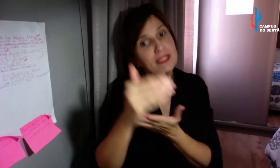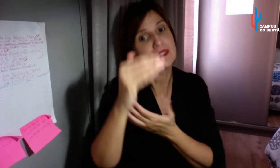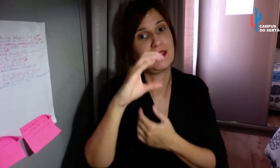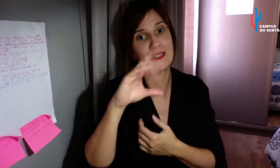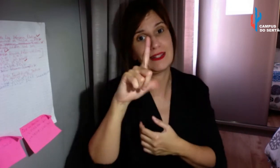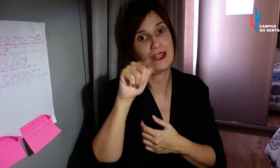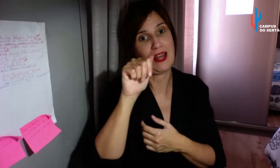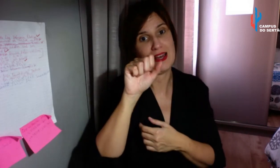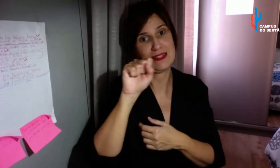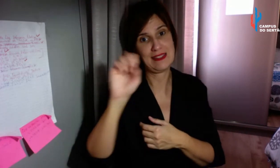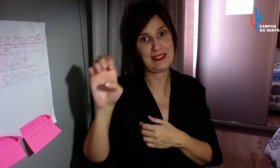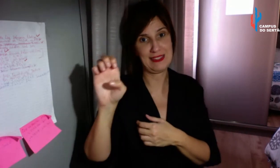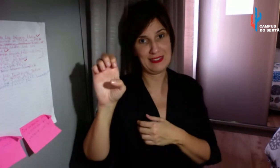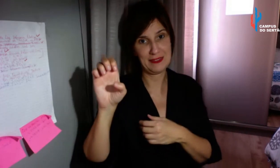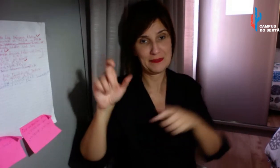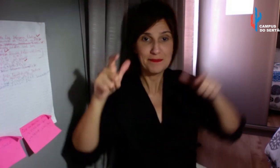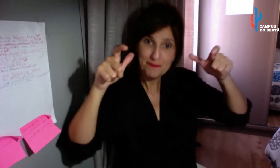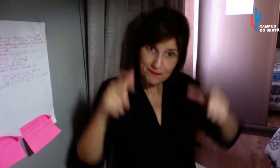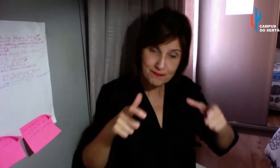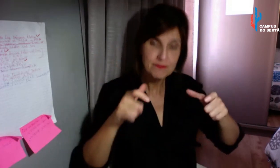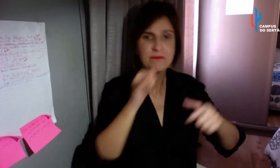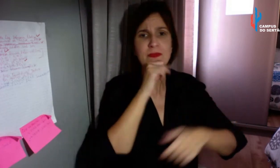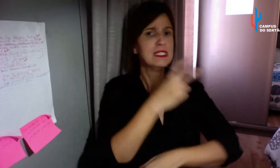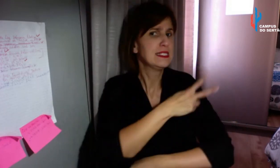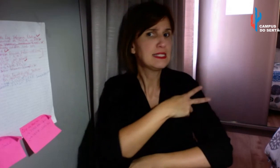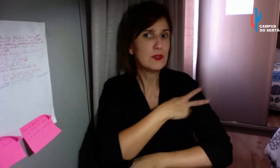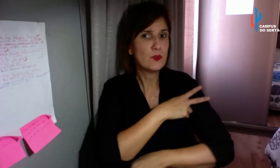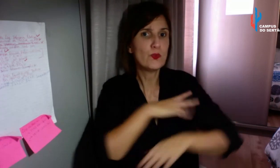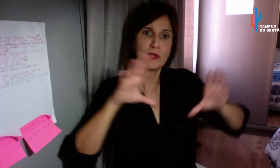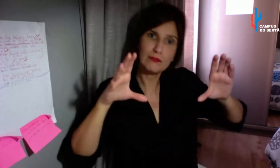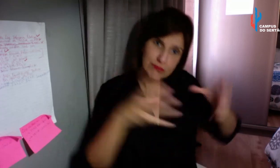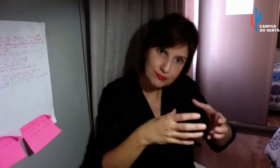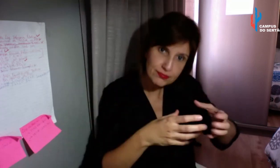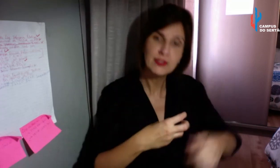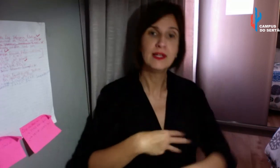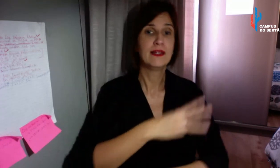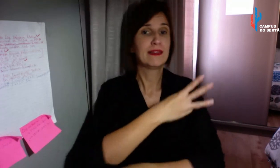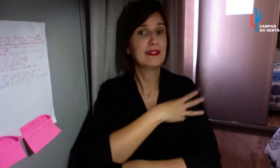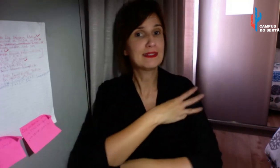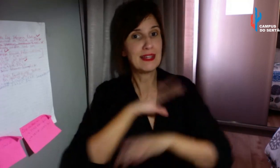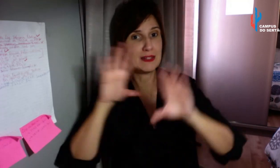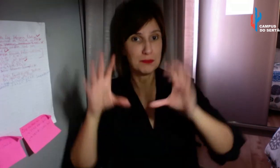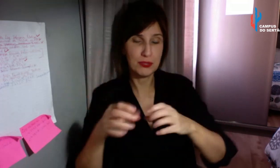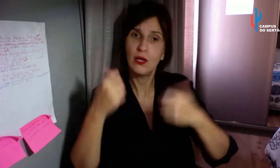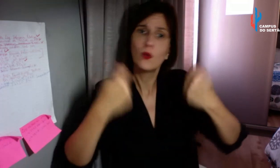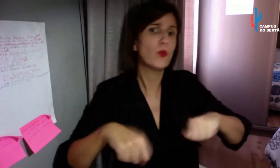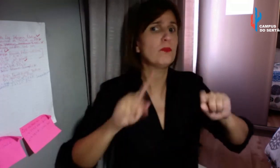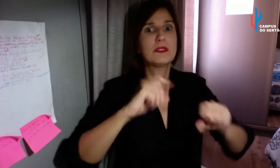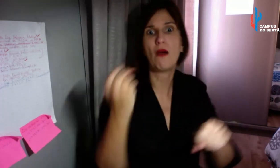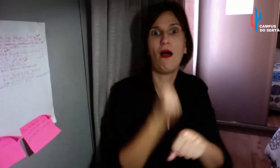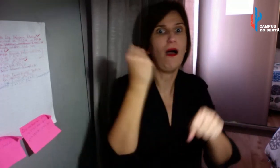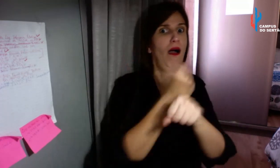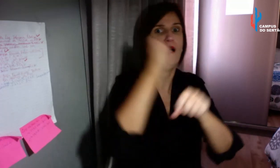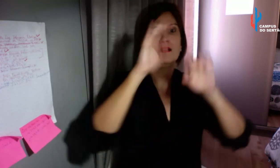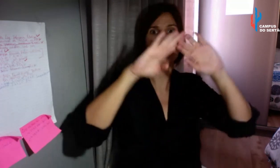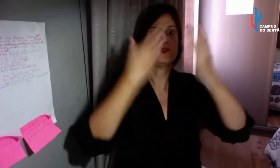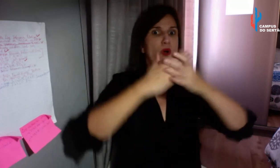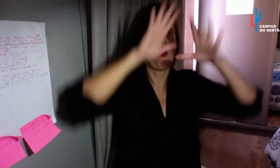chegue também às secretarias para que as classes possam ser criadas. Classes de segundo ano, de